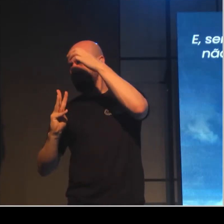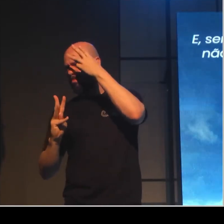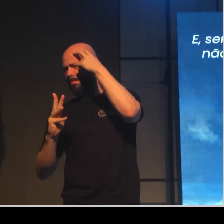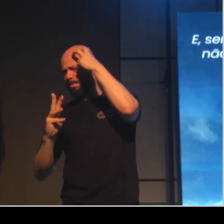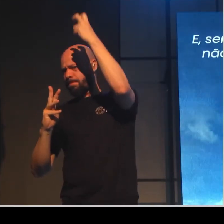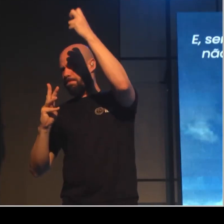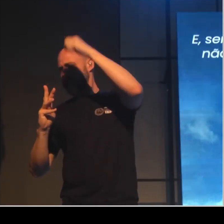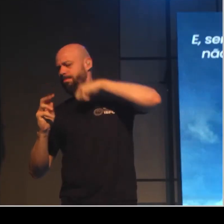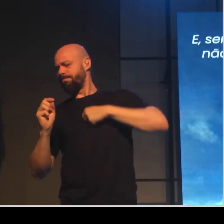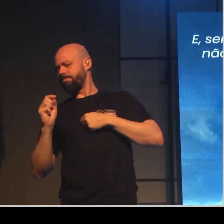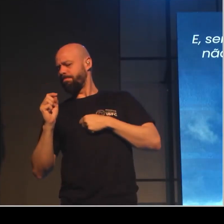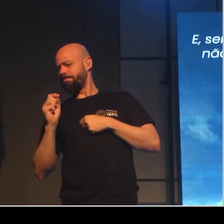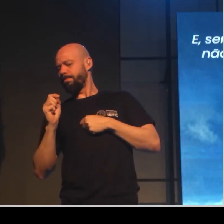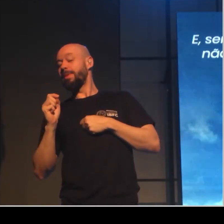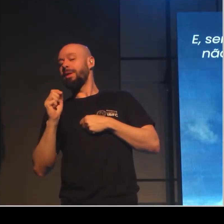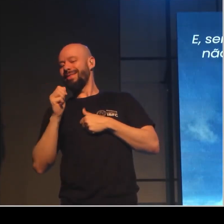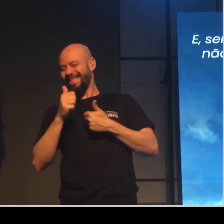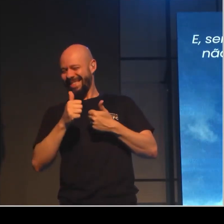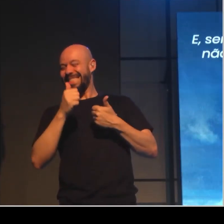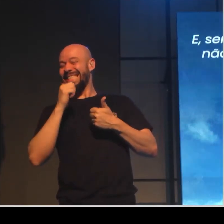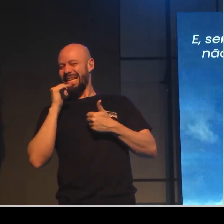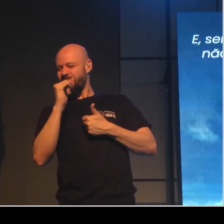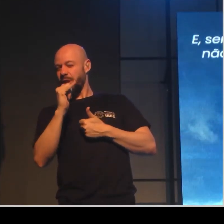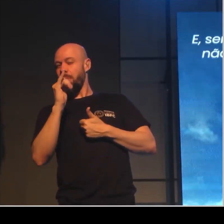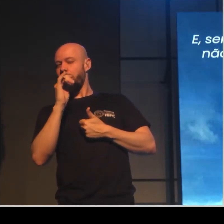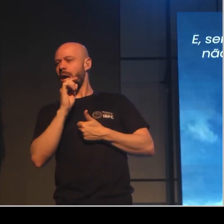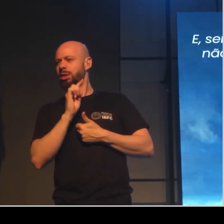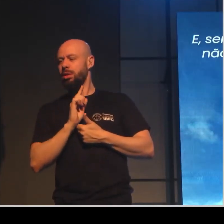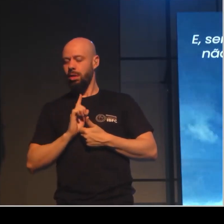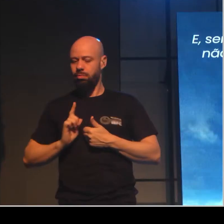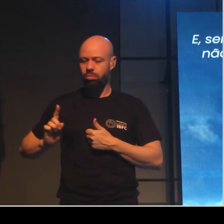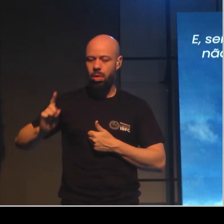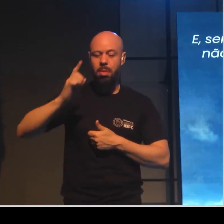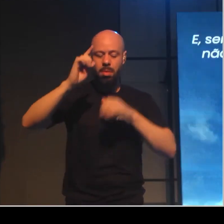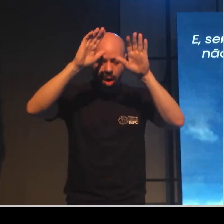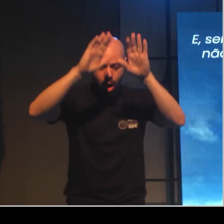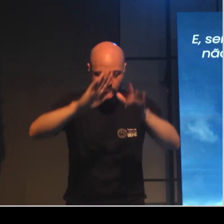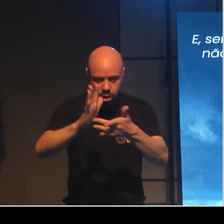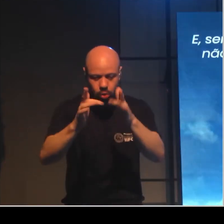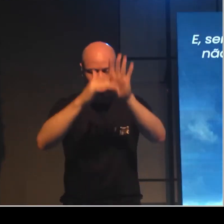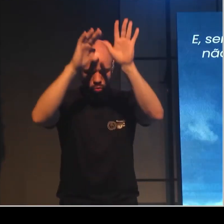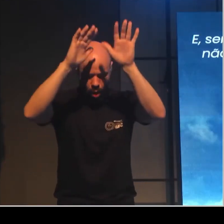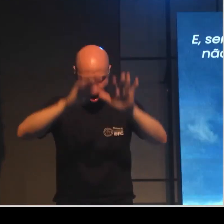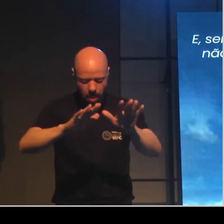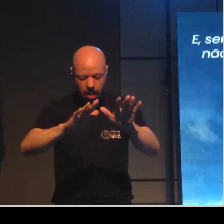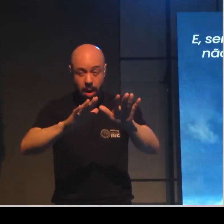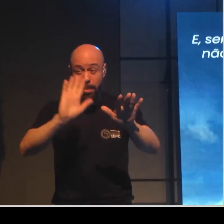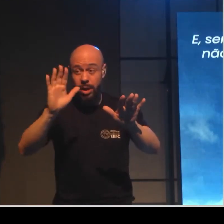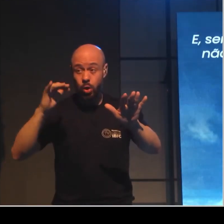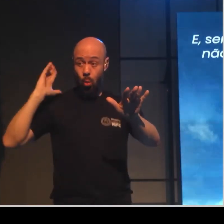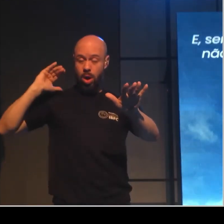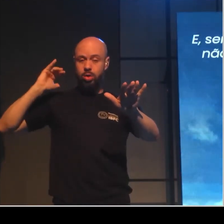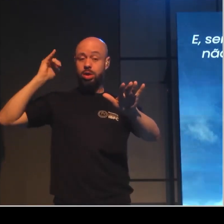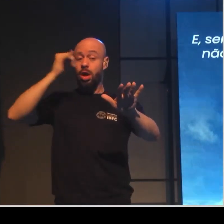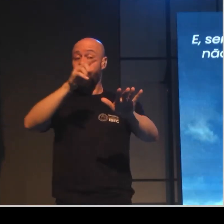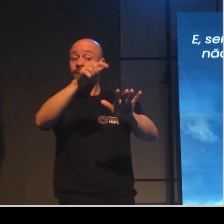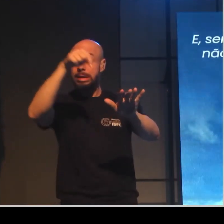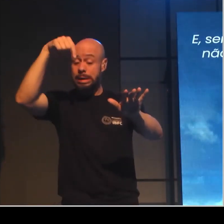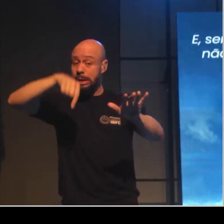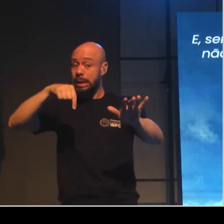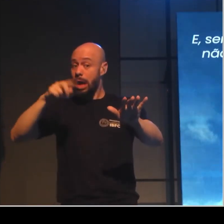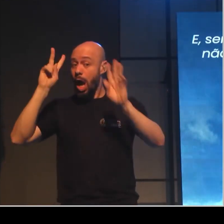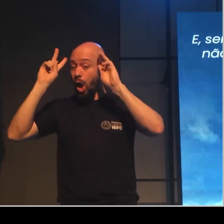e antes de voltarem para suas casas, um anjo, Deus falou com eles assim: não voltem para Herodes. E